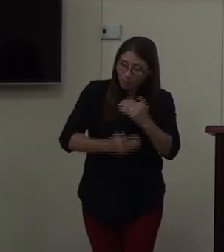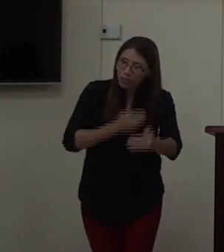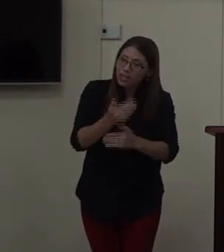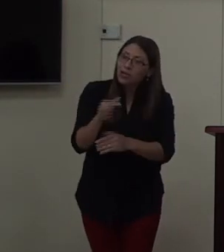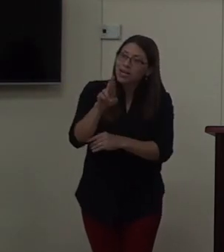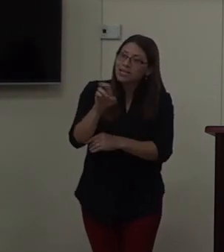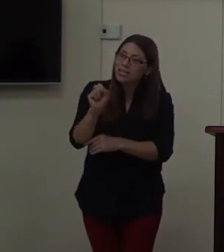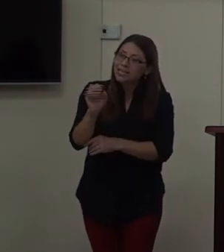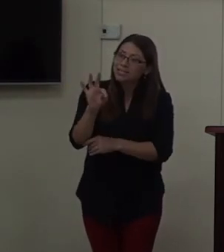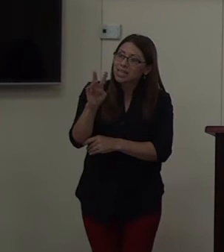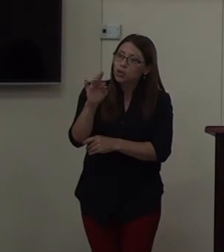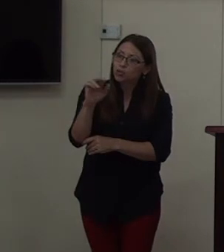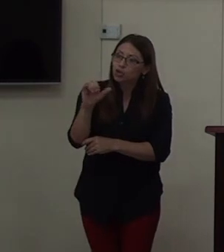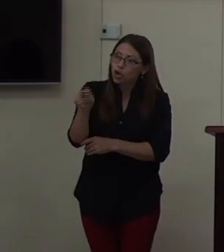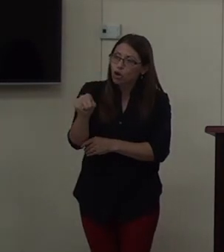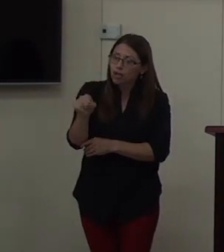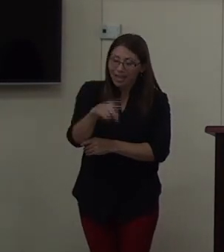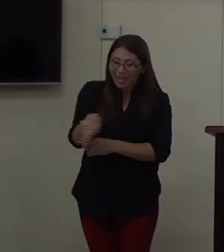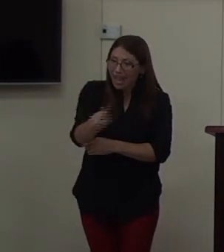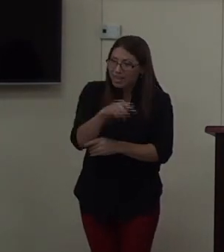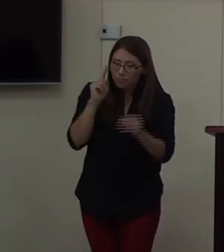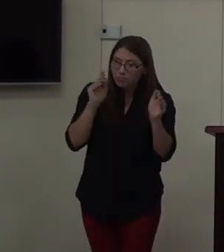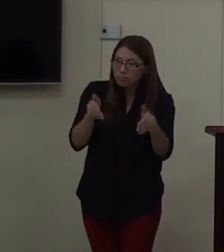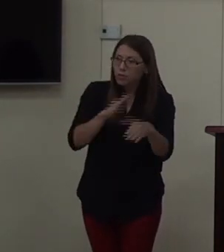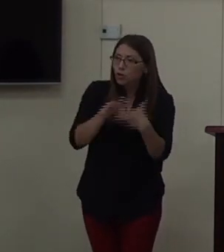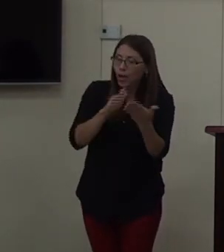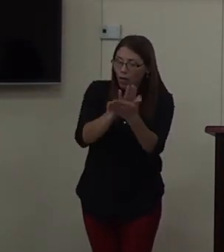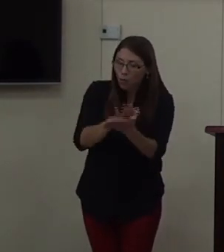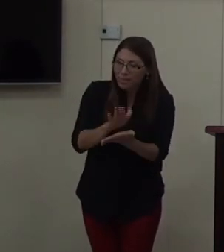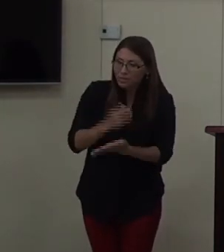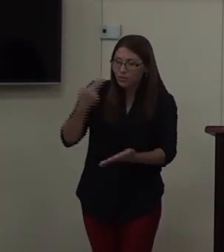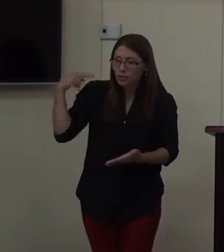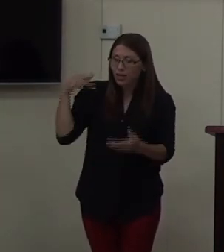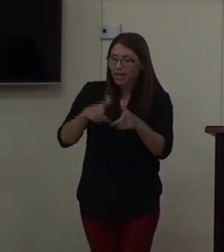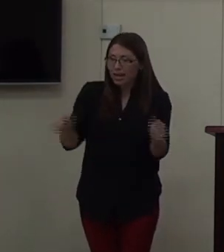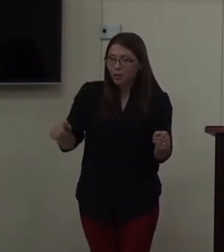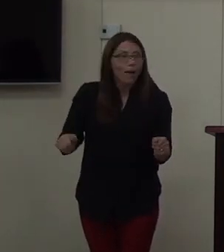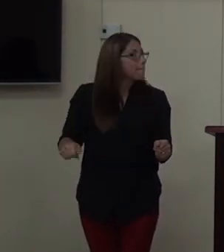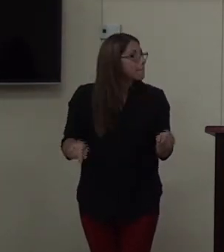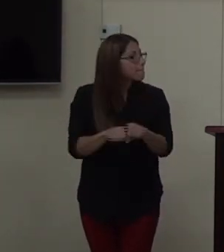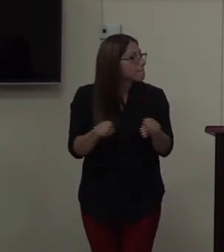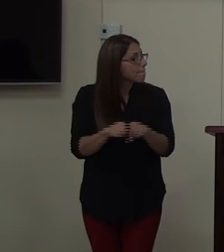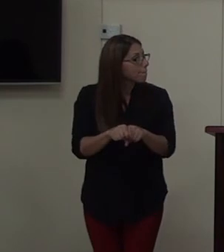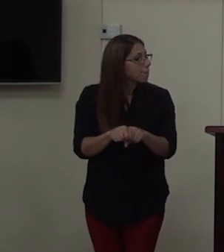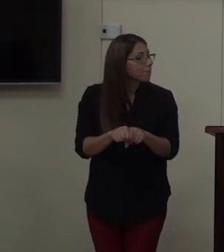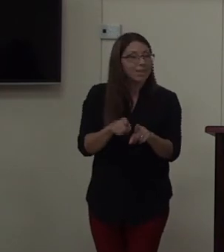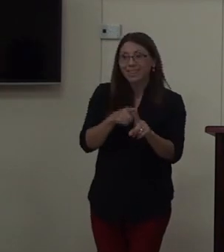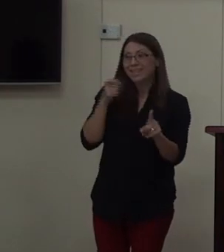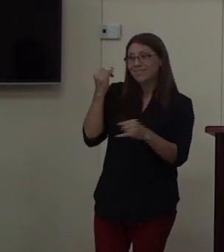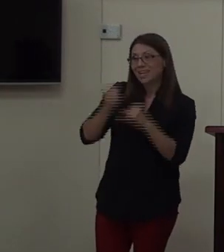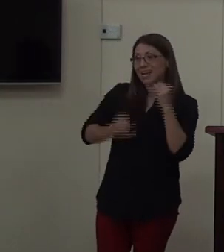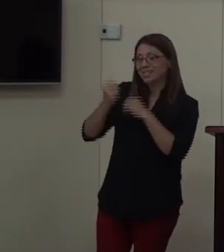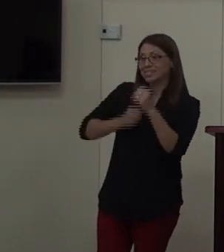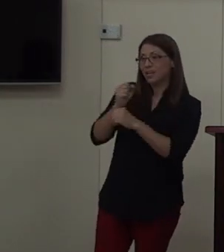considera todas las bases, toda la documentación histórica de la lengua, incluso desde finales del